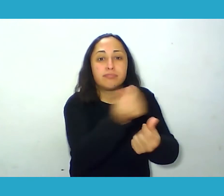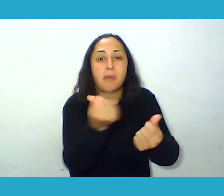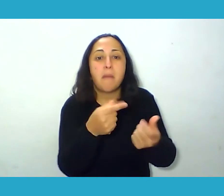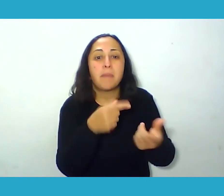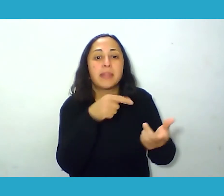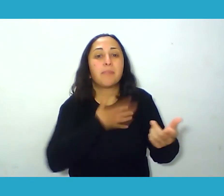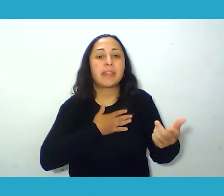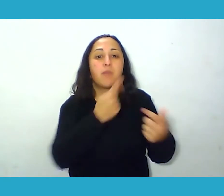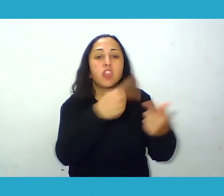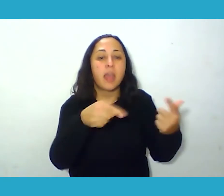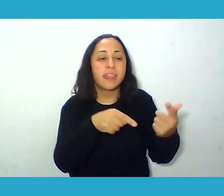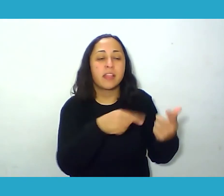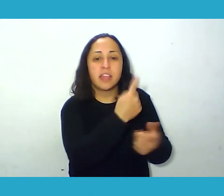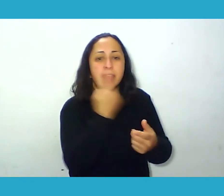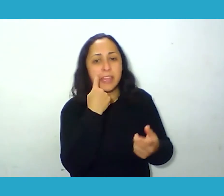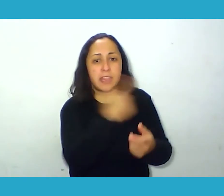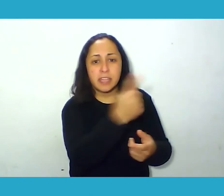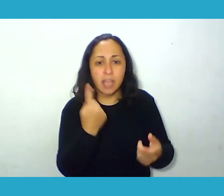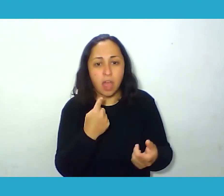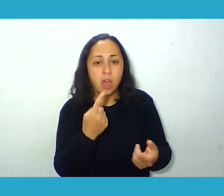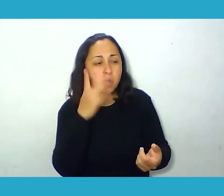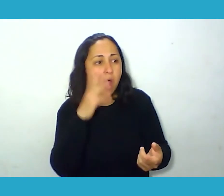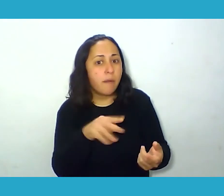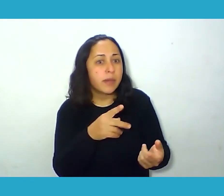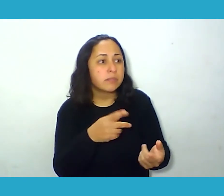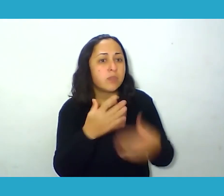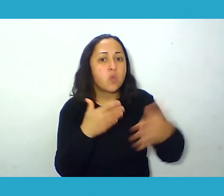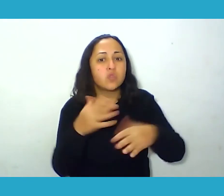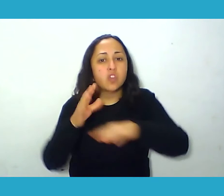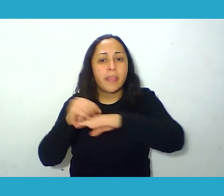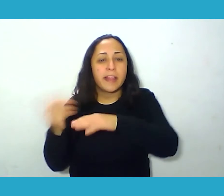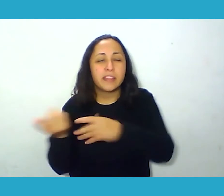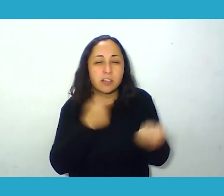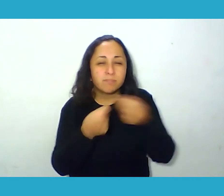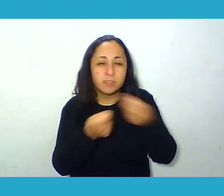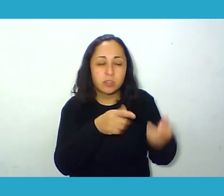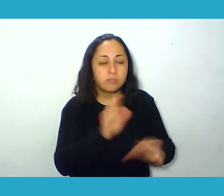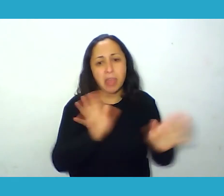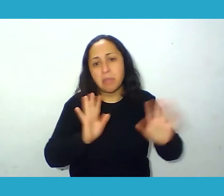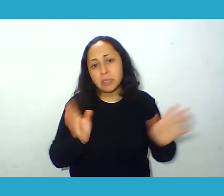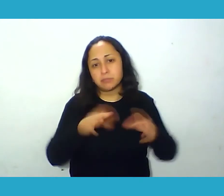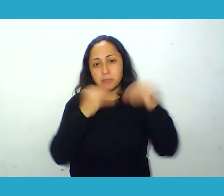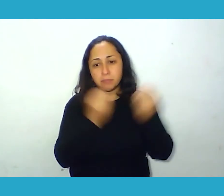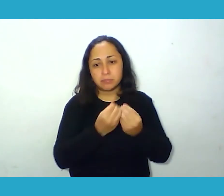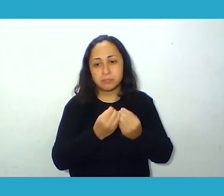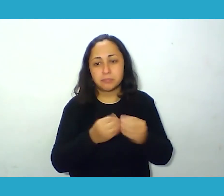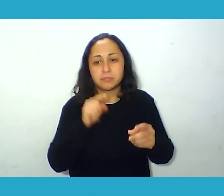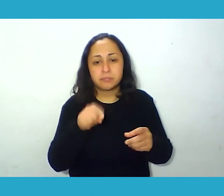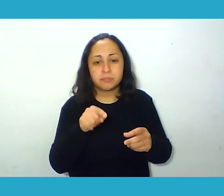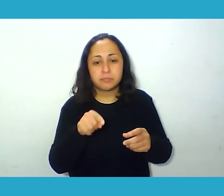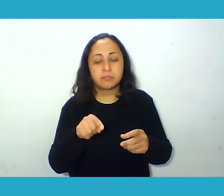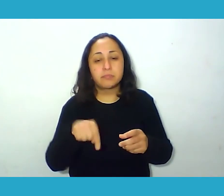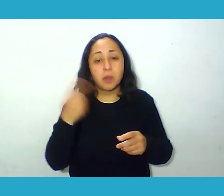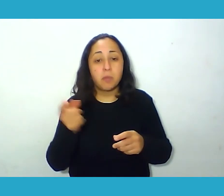aprobaron al libro cerrado El uso de las tierras. Nada más concluye. La autoridad de